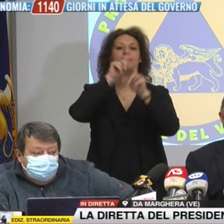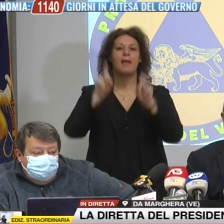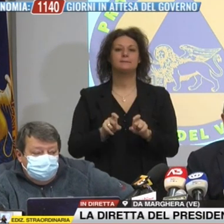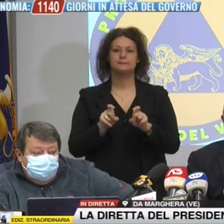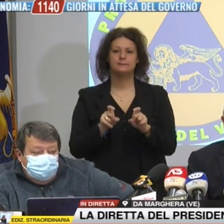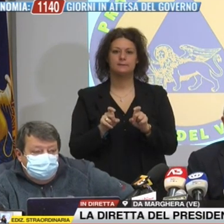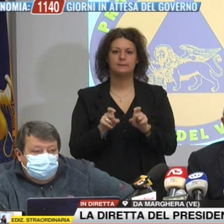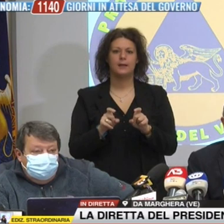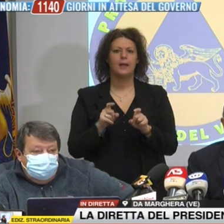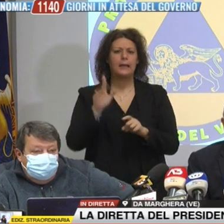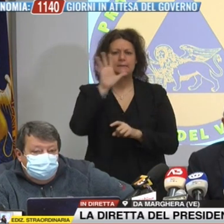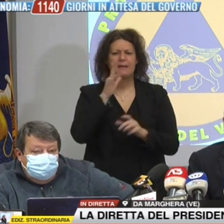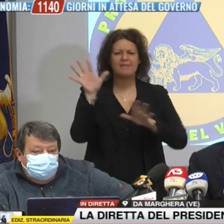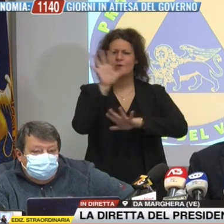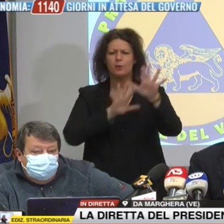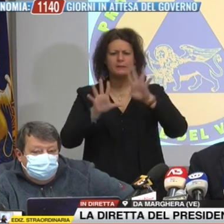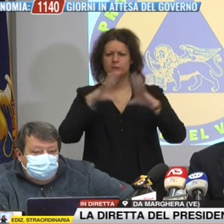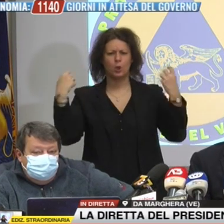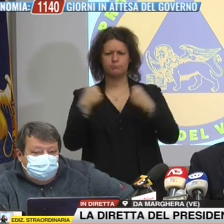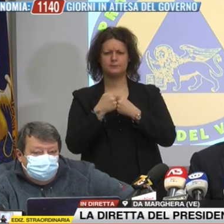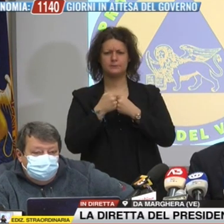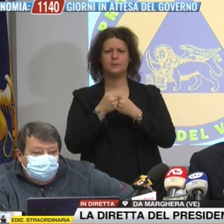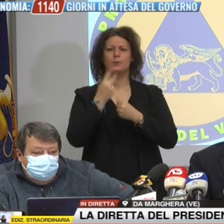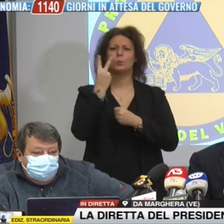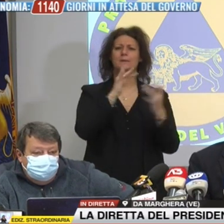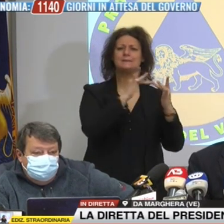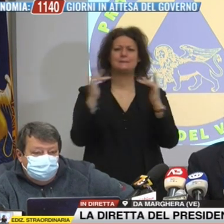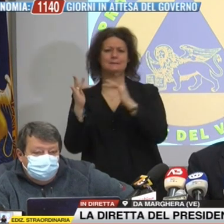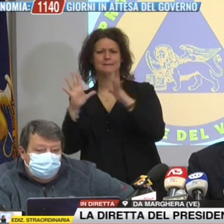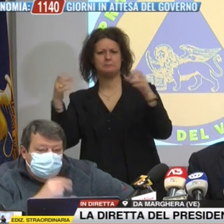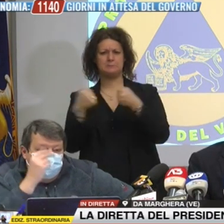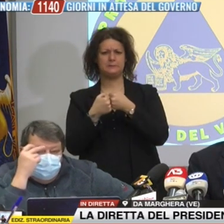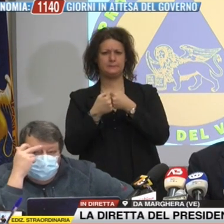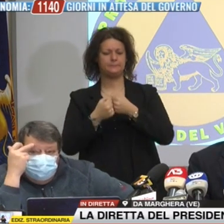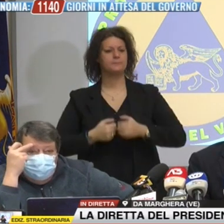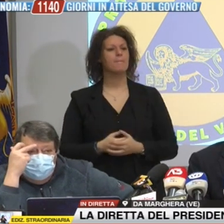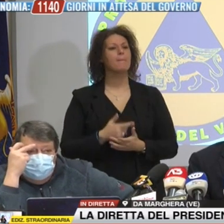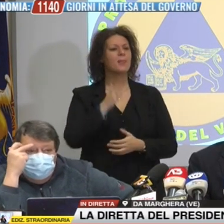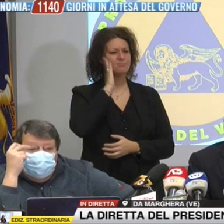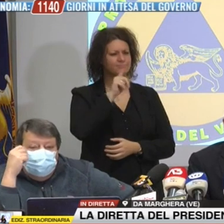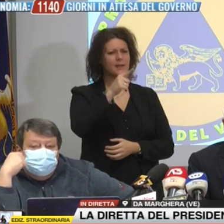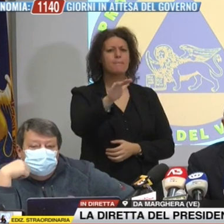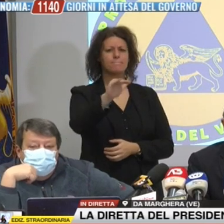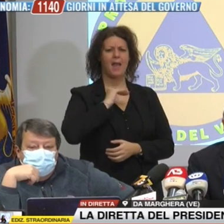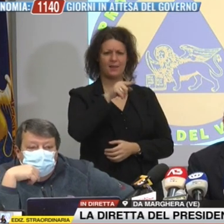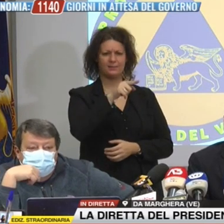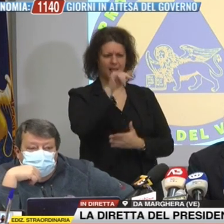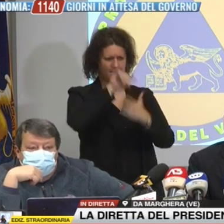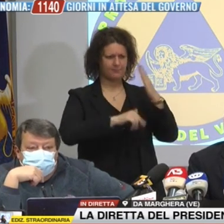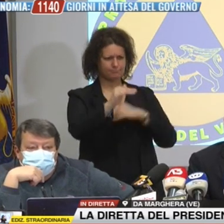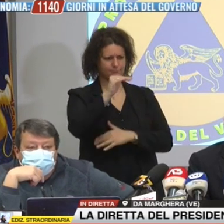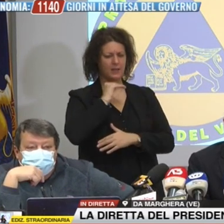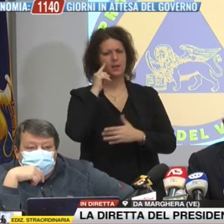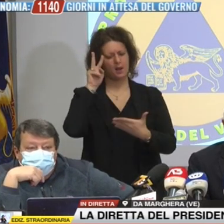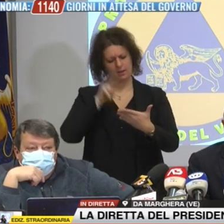contraddittoria. Beh, se ci fai avere magari direttamente la nota di questa signora, ci viene ancora più rapido